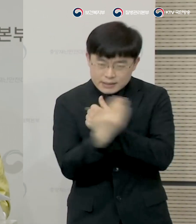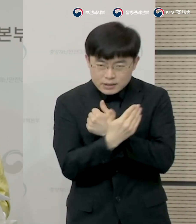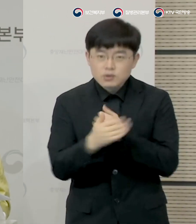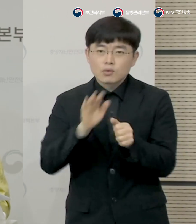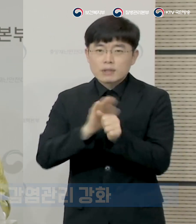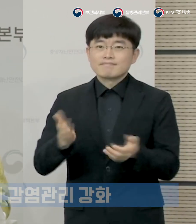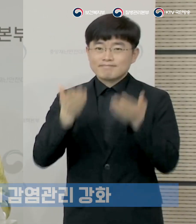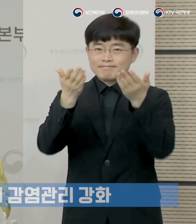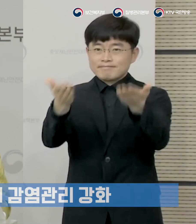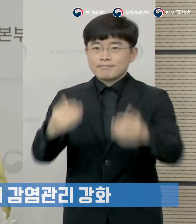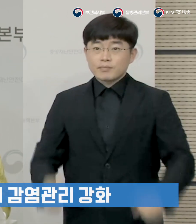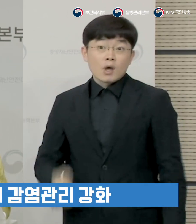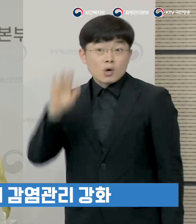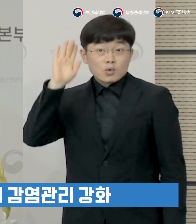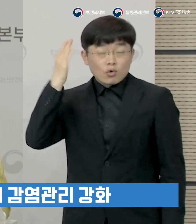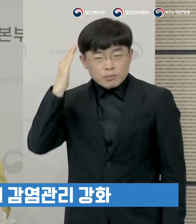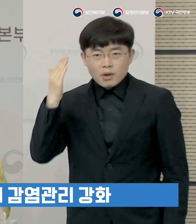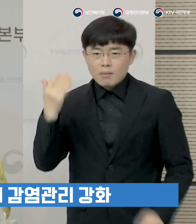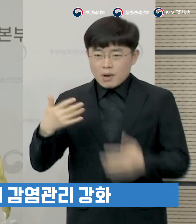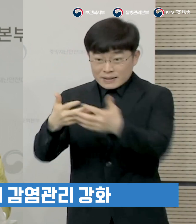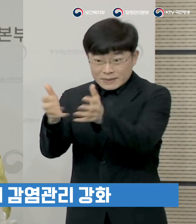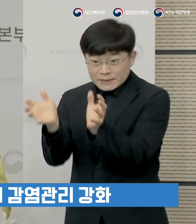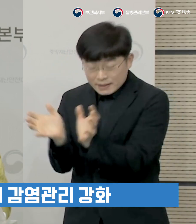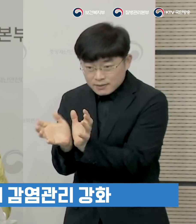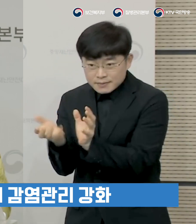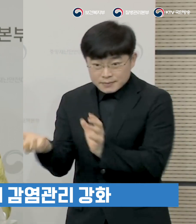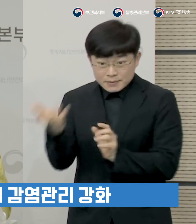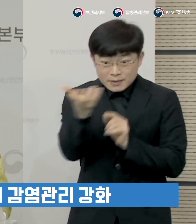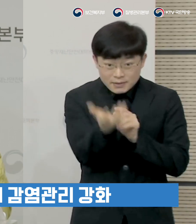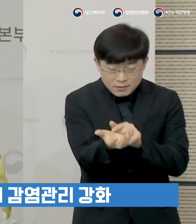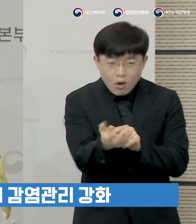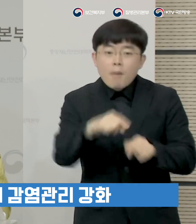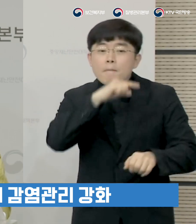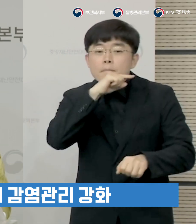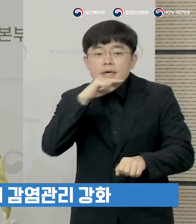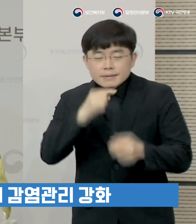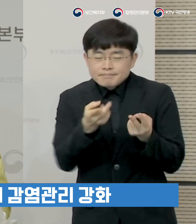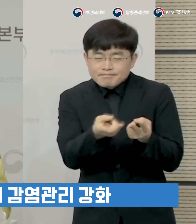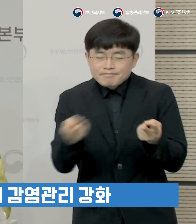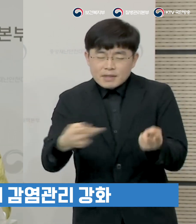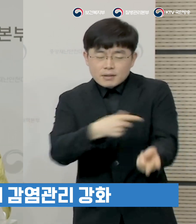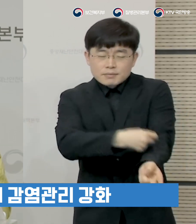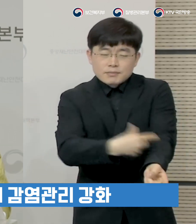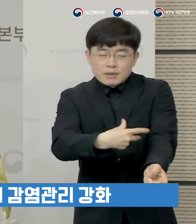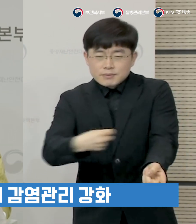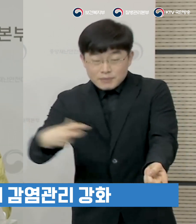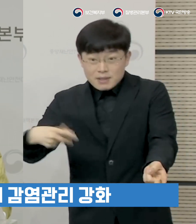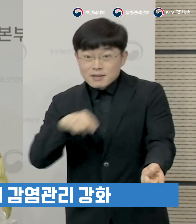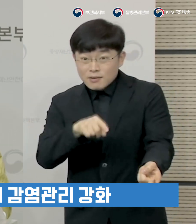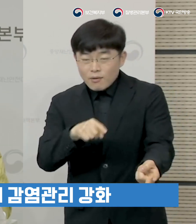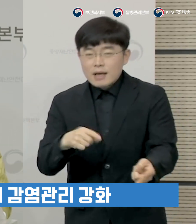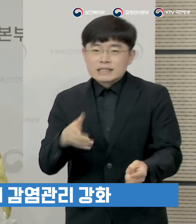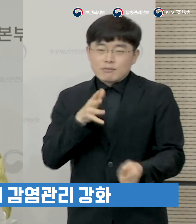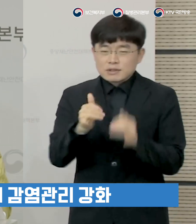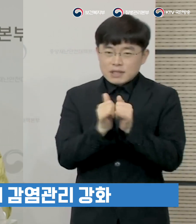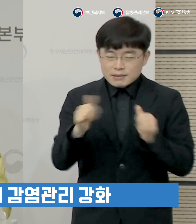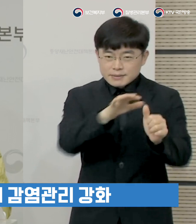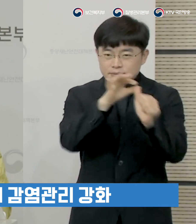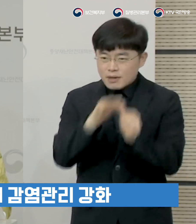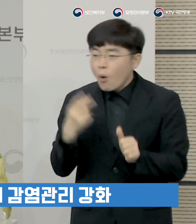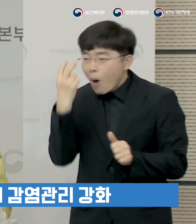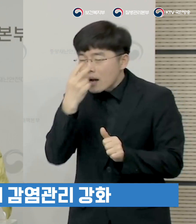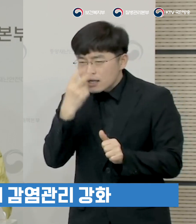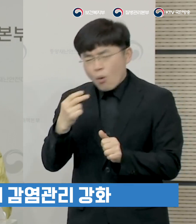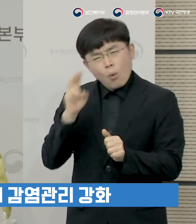설명드리겠습니다. 최근 단체 헌혈이 활발히 이루어지고 있는 군부대의 경우 군부대 체열 전담팀을 구성하여 감염 관리를